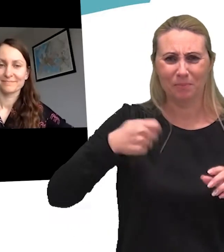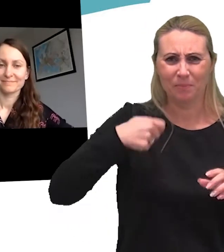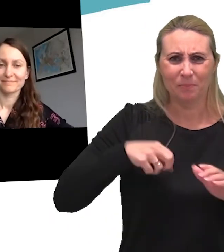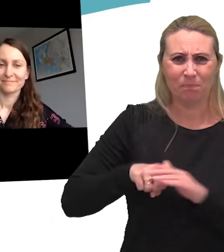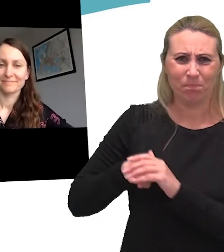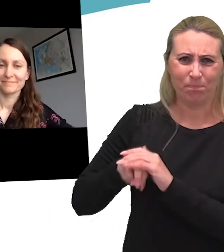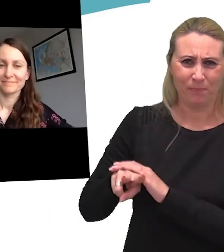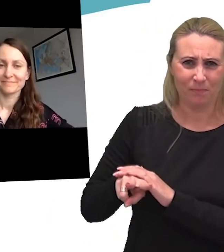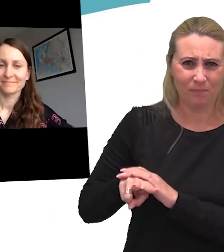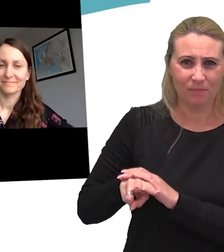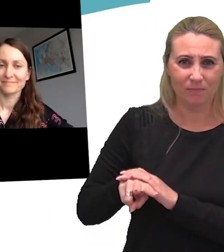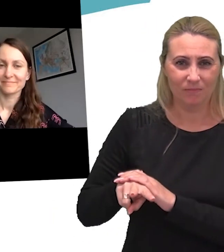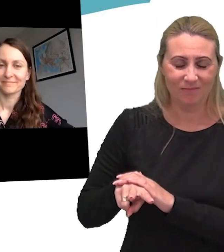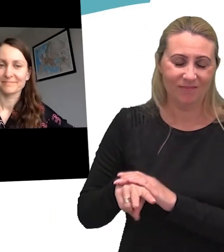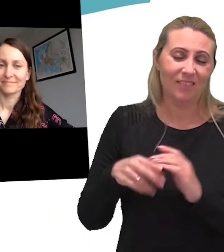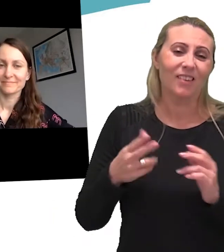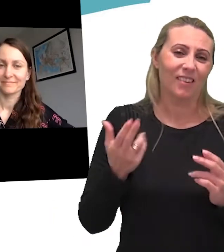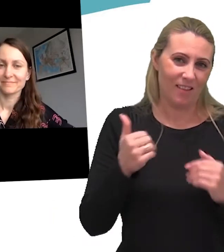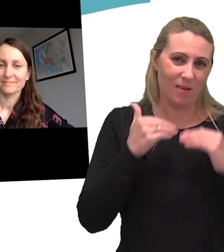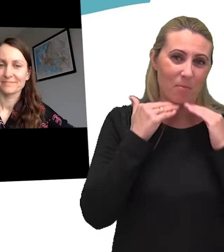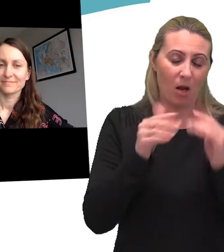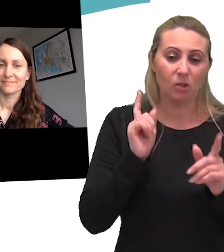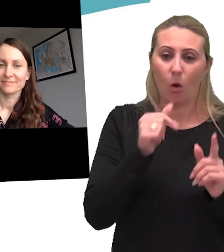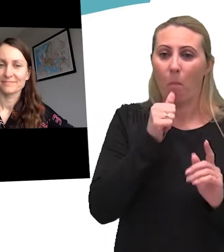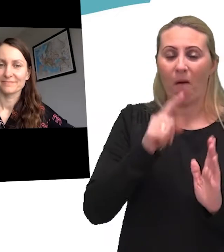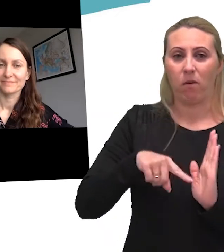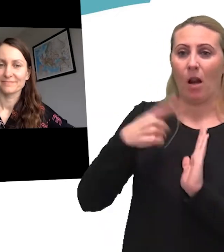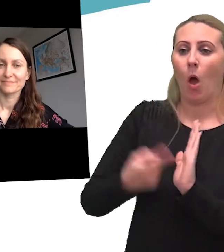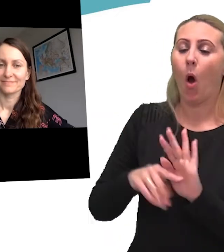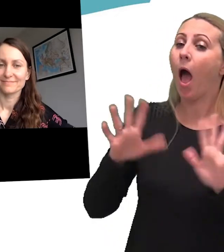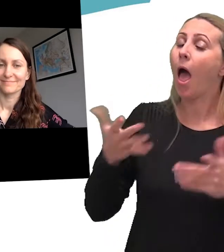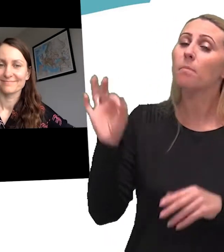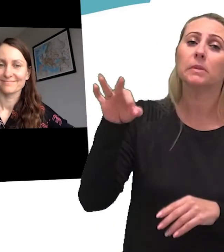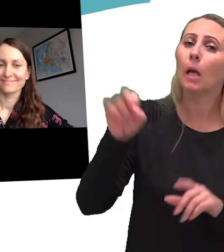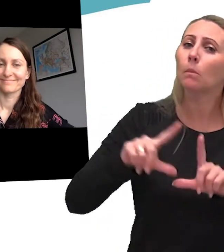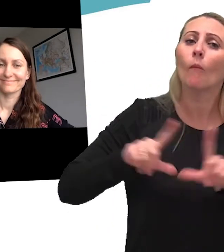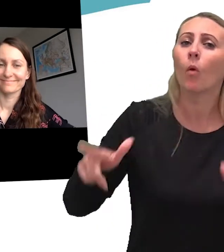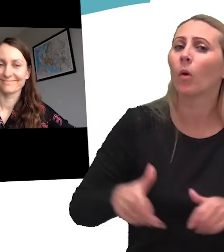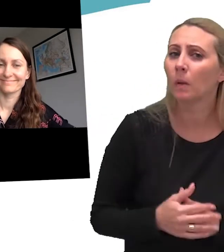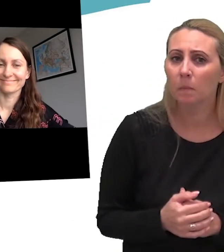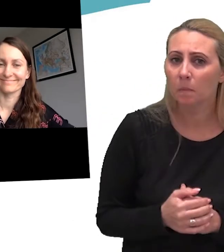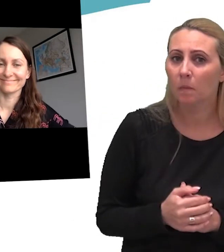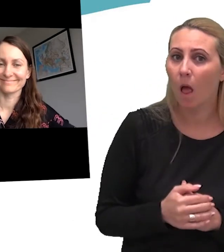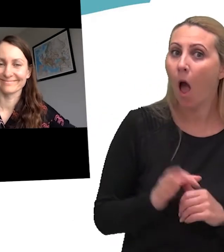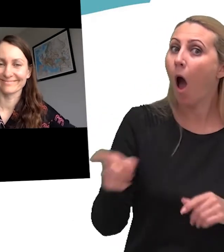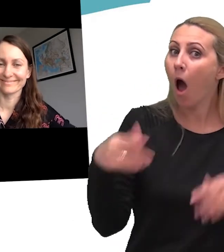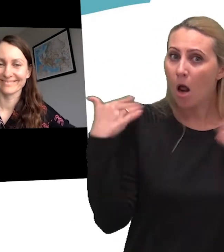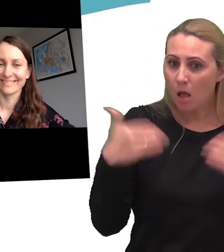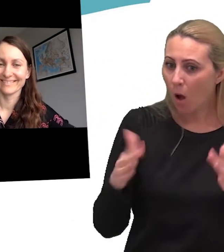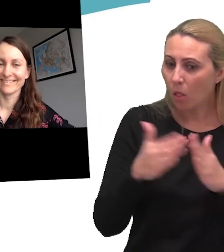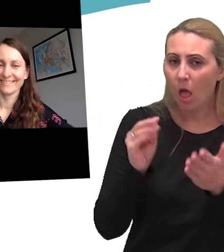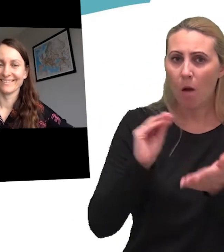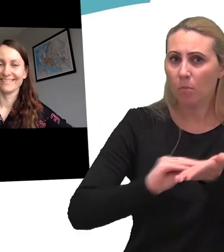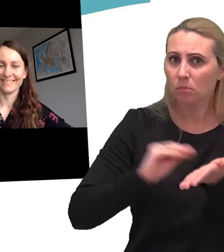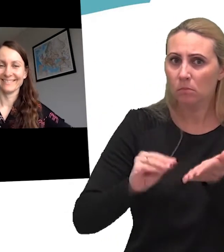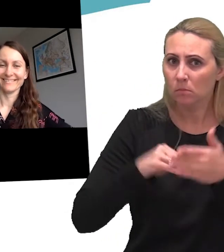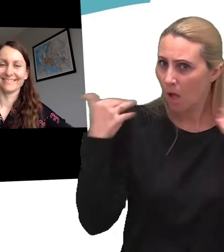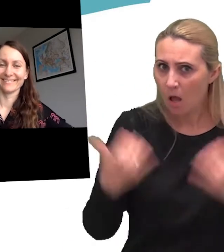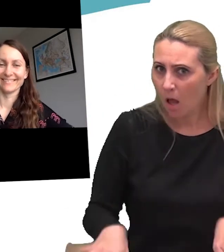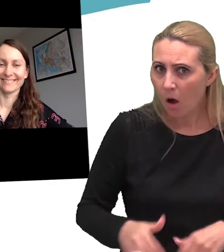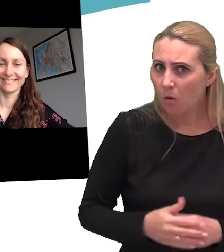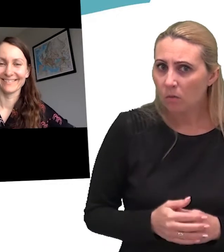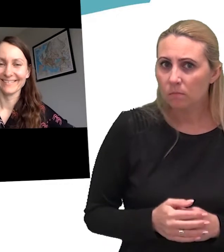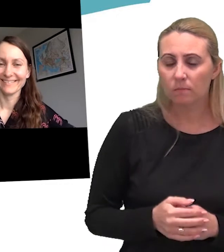stalo. Nenuostabu, jeigu jų klausia, tai kaip sekėsi mokykloje, ar padarei visus namų